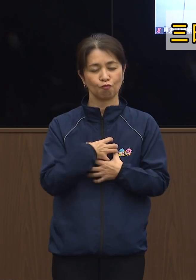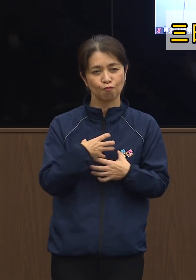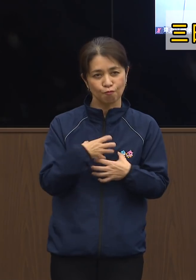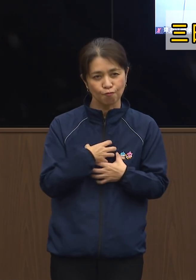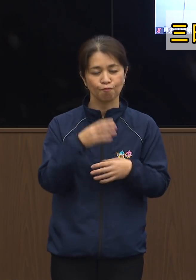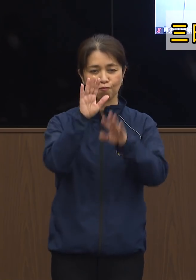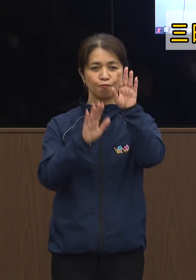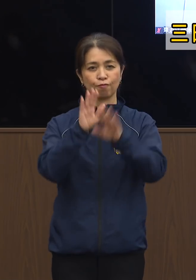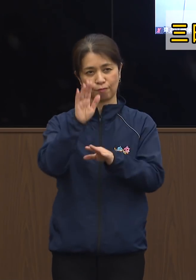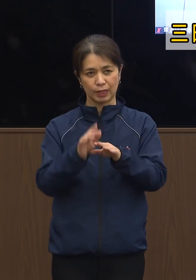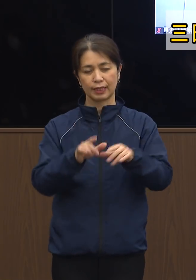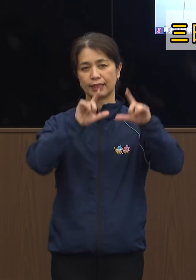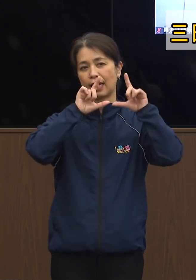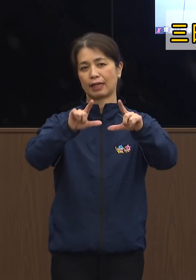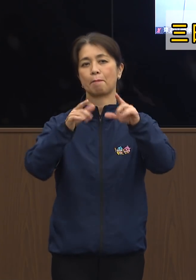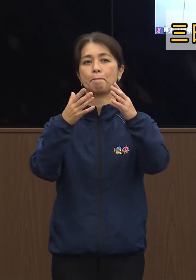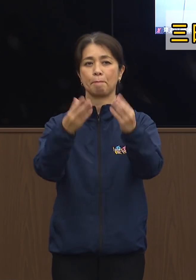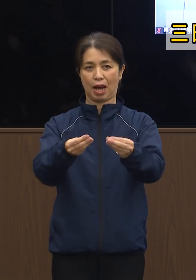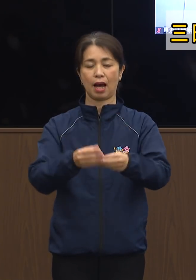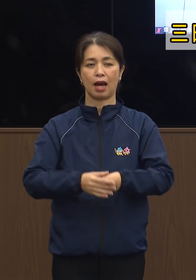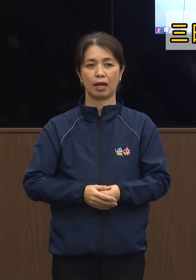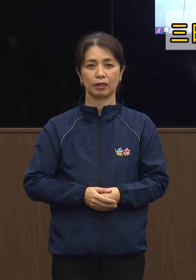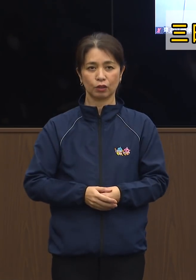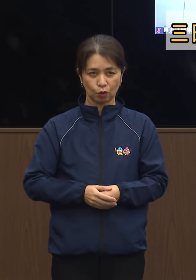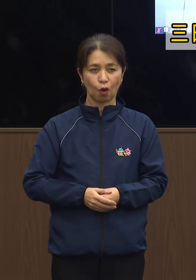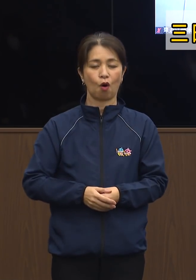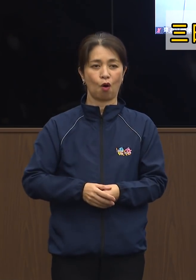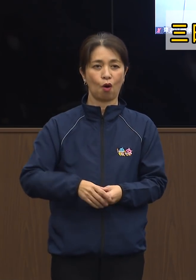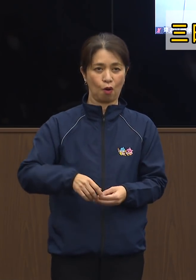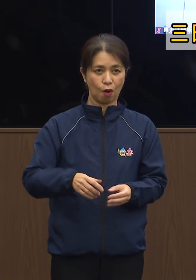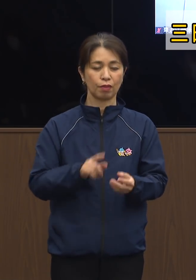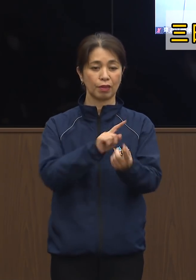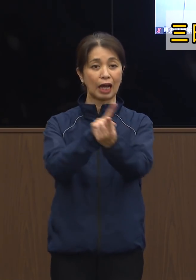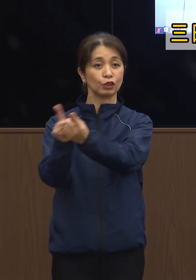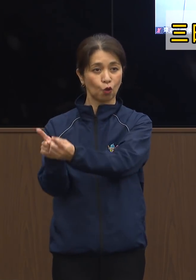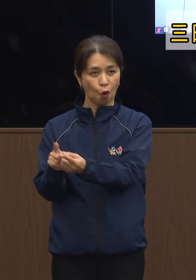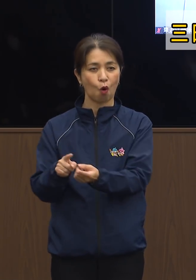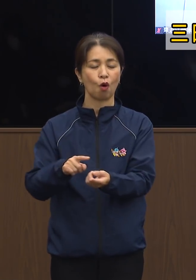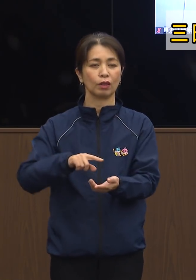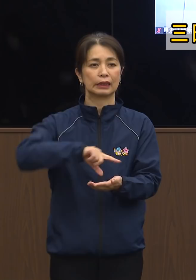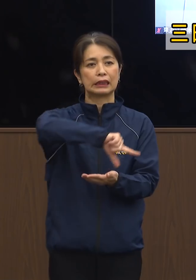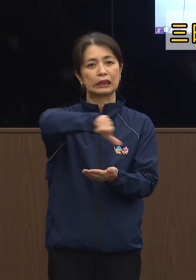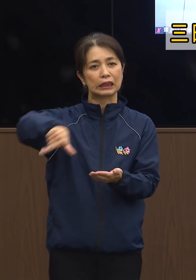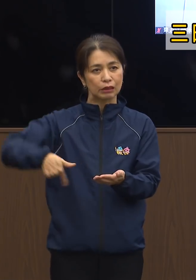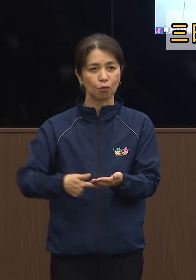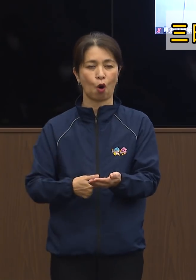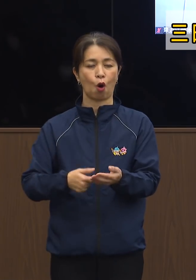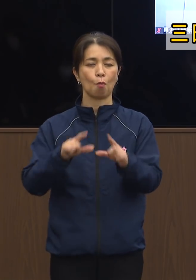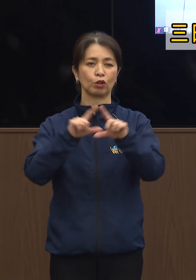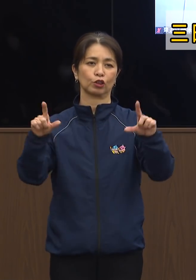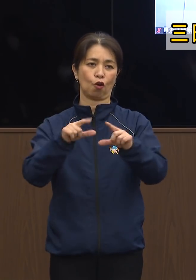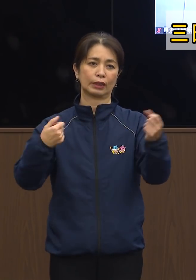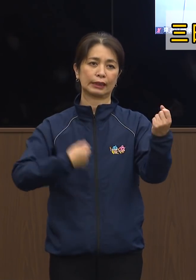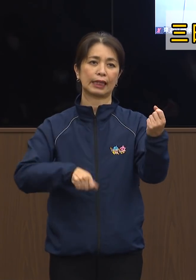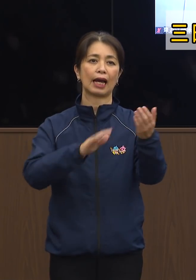ました。その対象地域に滋賀県も指定されることになりました。